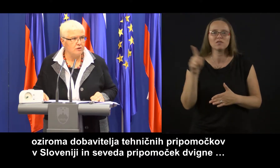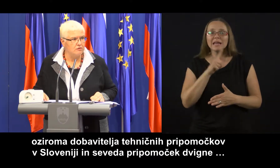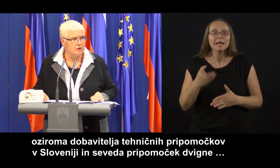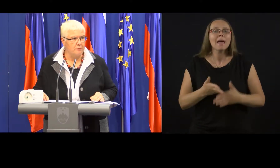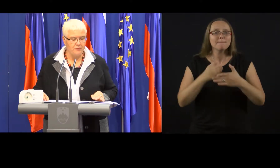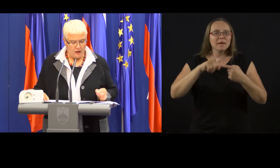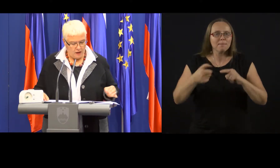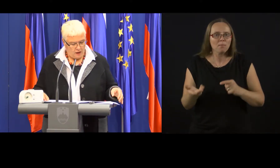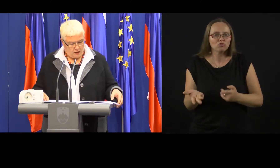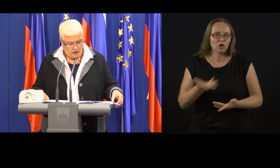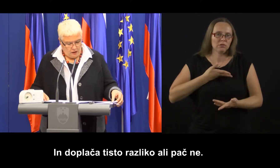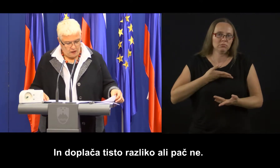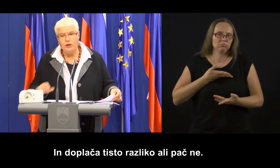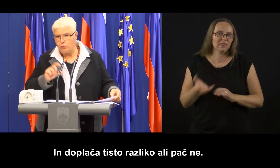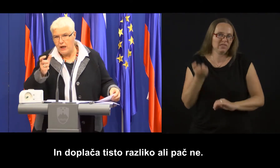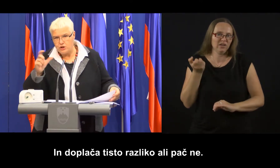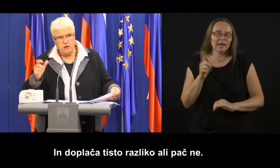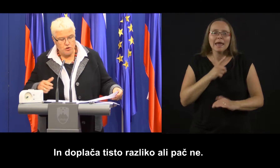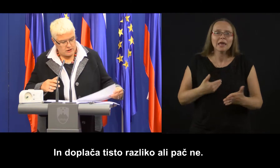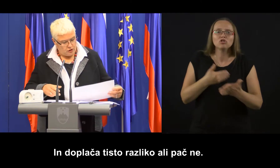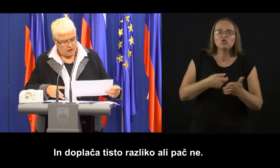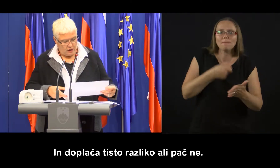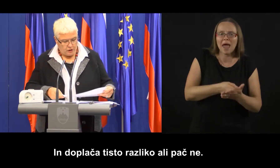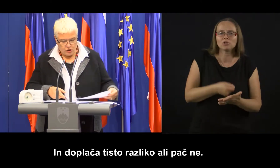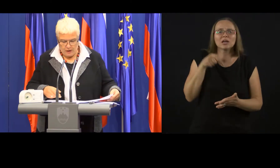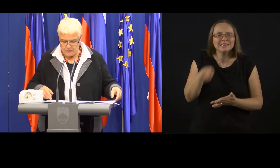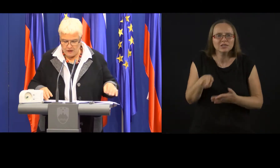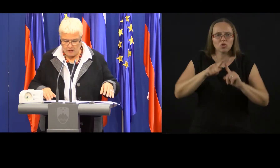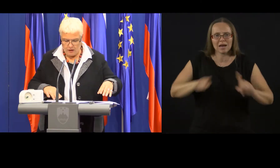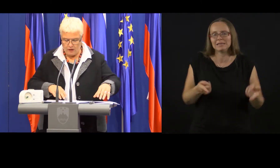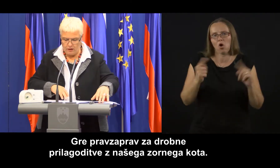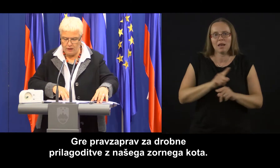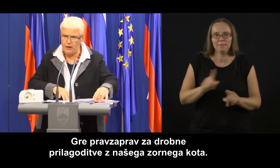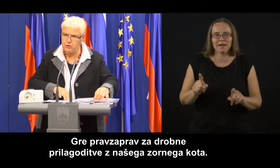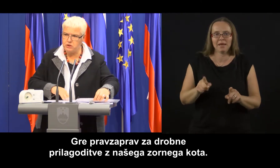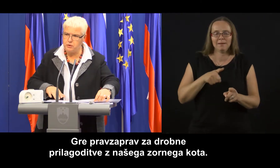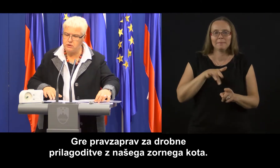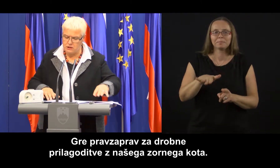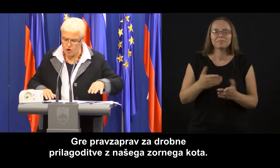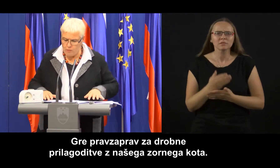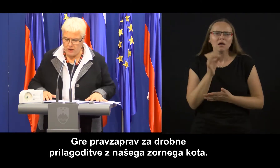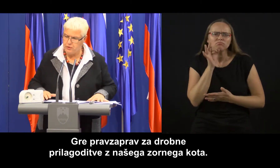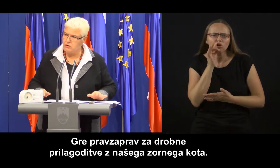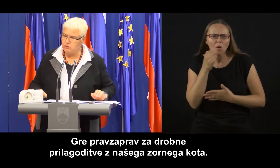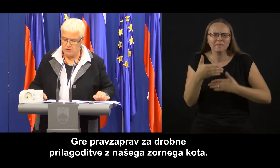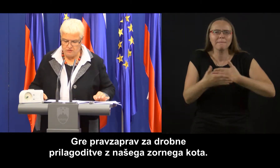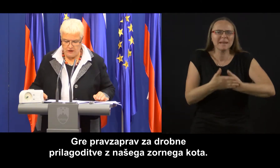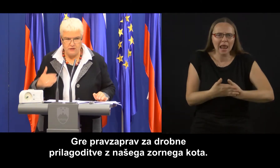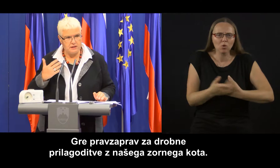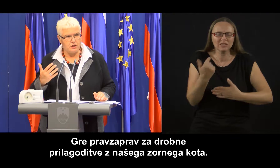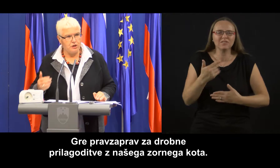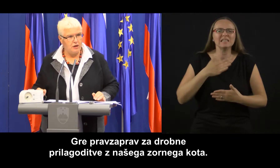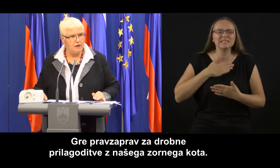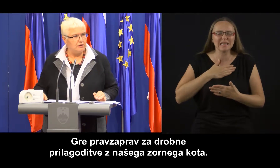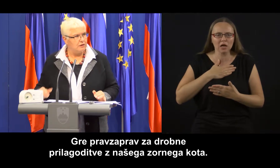pripomoček dvigne in doplača tisto razliko ali pač ne. Gre pravzaprav za drobne prilagoditve